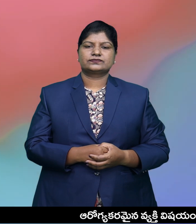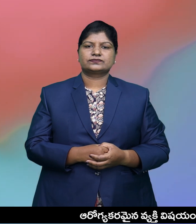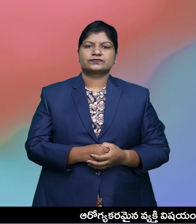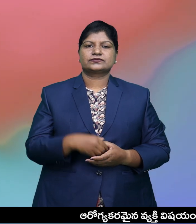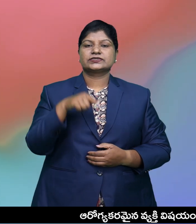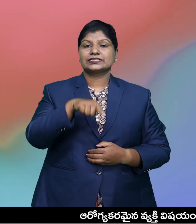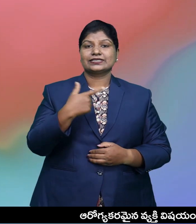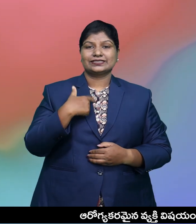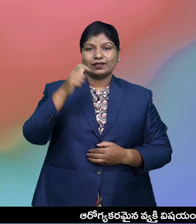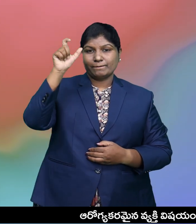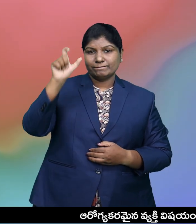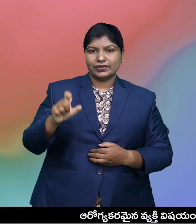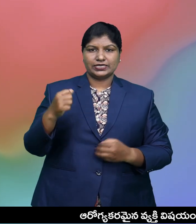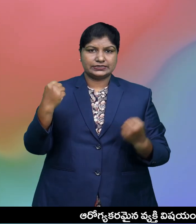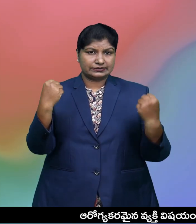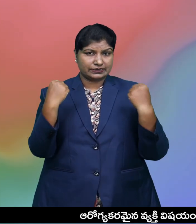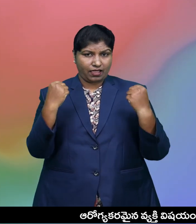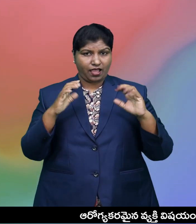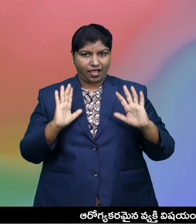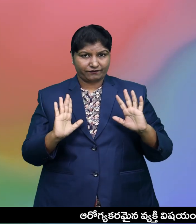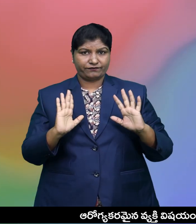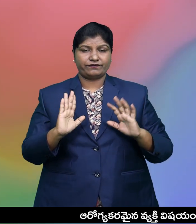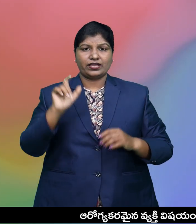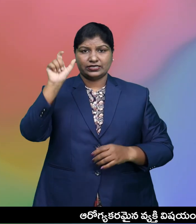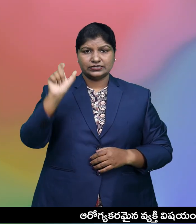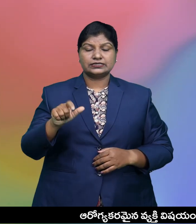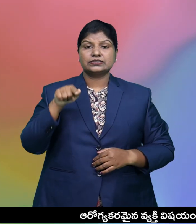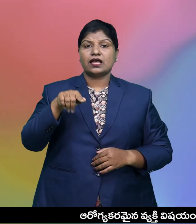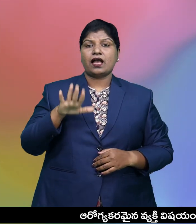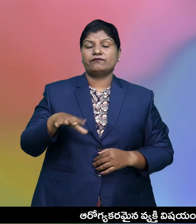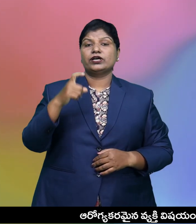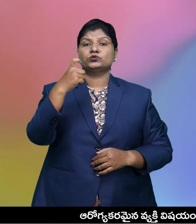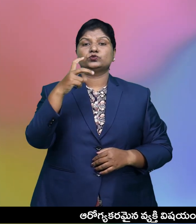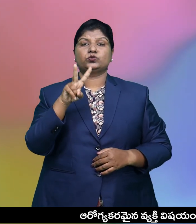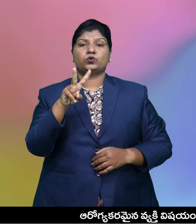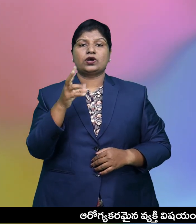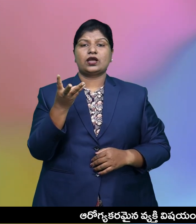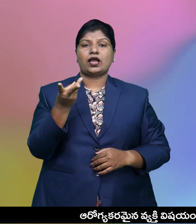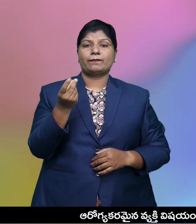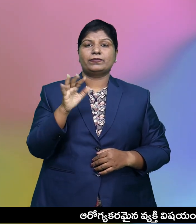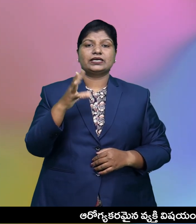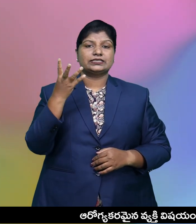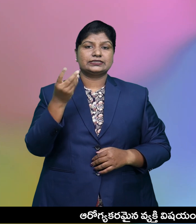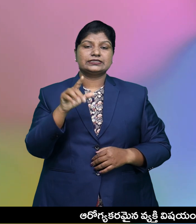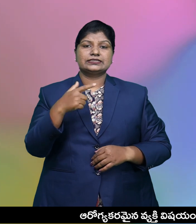ఆరోగ్యకరమైన వ్యక్తి విషయంలో నిమిషానికి 72 హృదయ స్పందనలు ఉంటాయి.